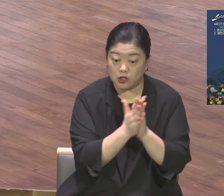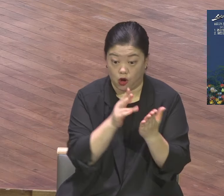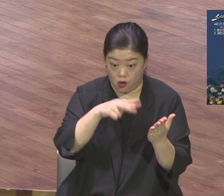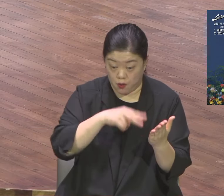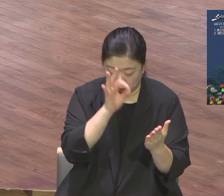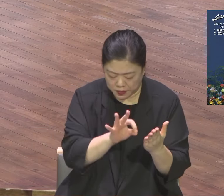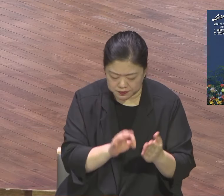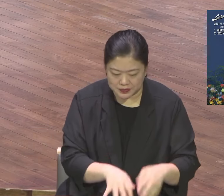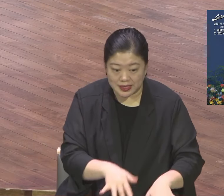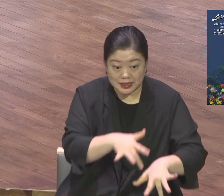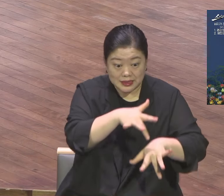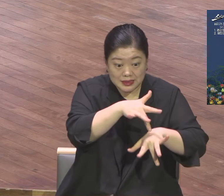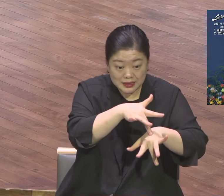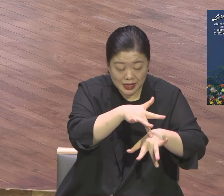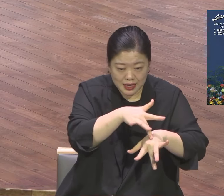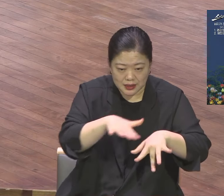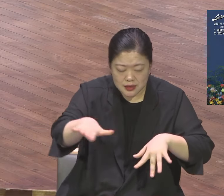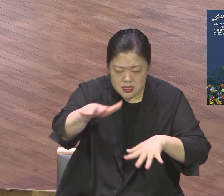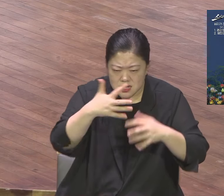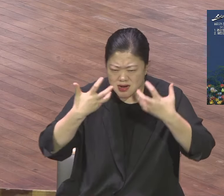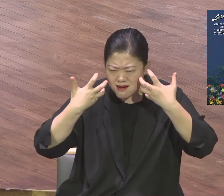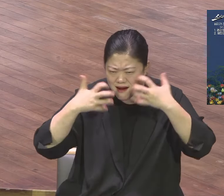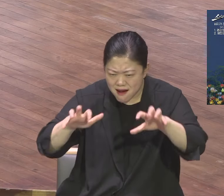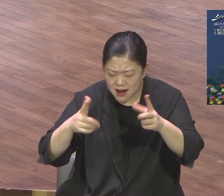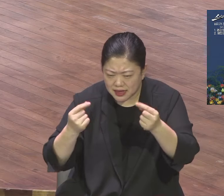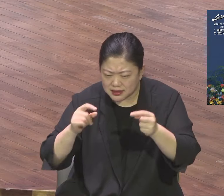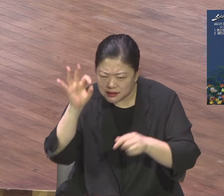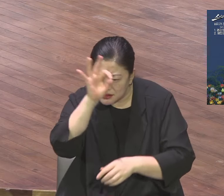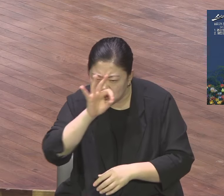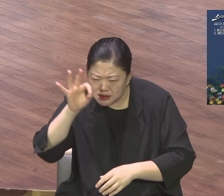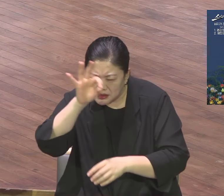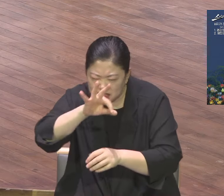다니며 삼킬 자를 찾고 있는